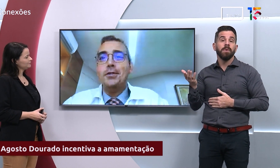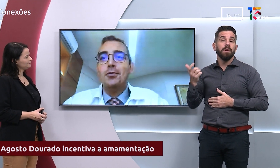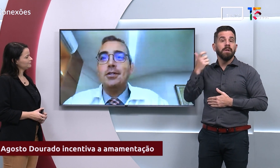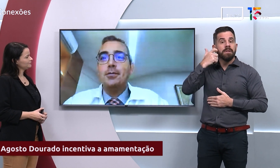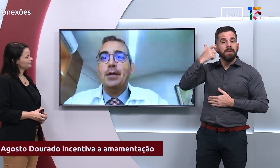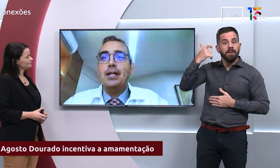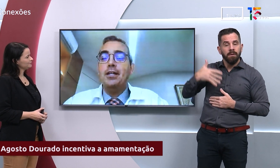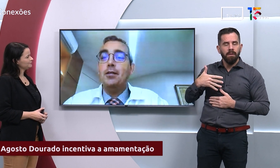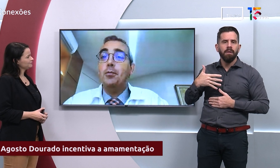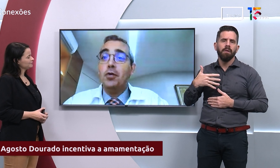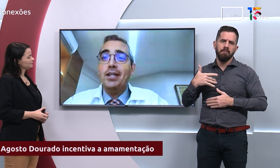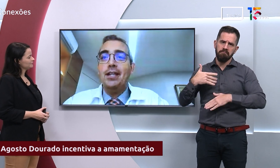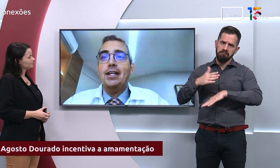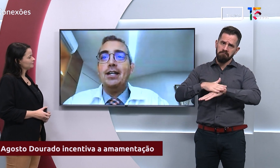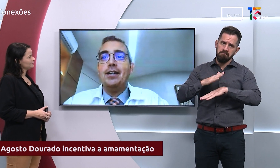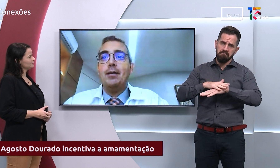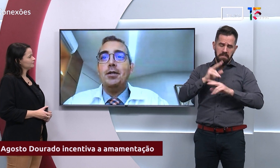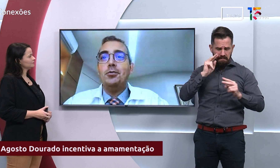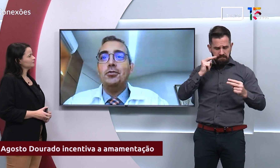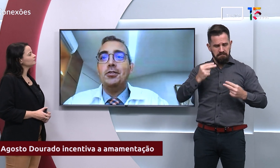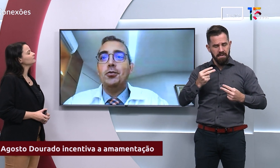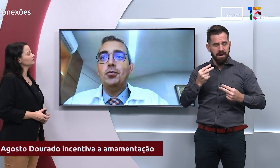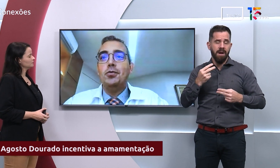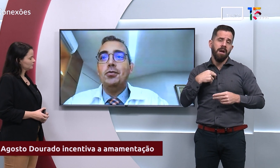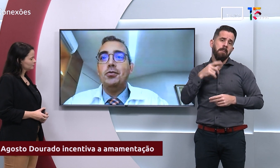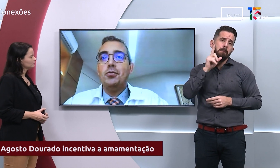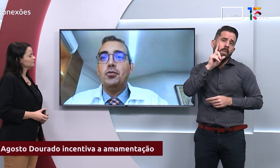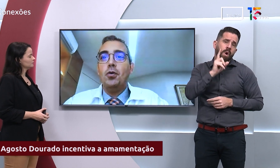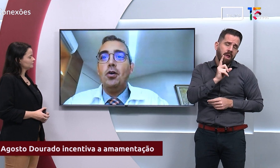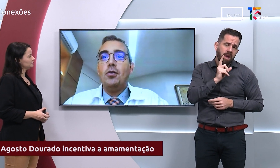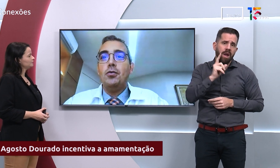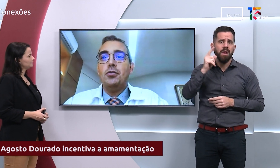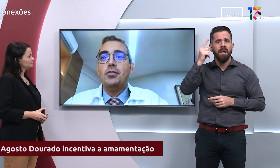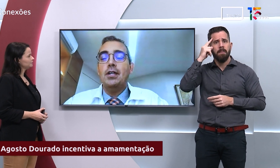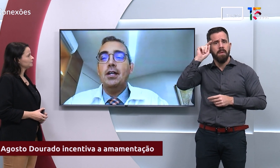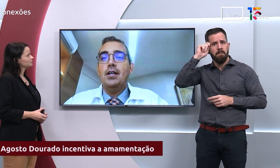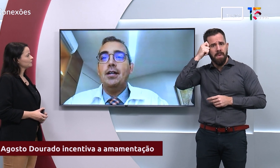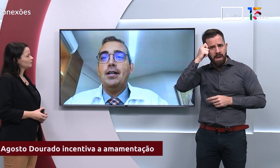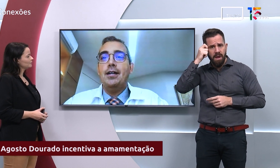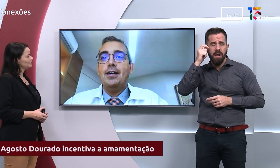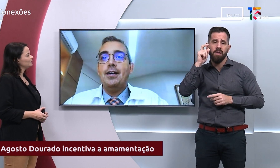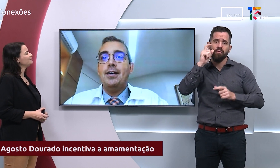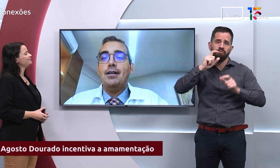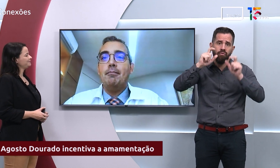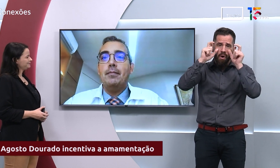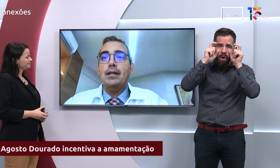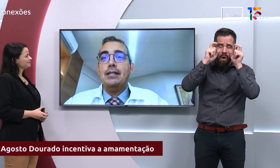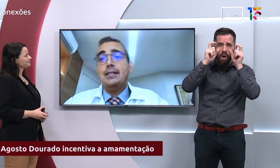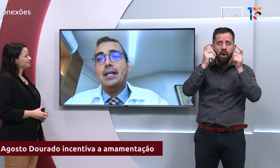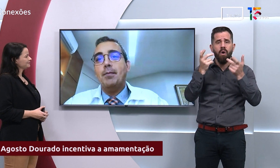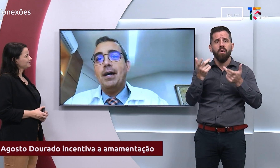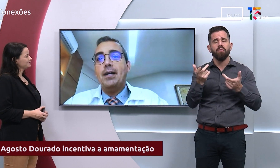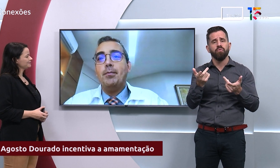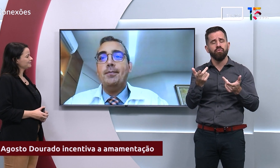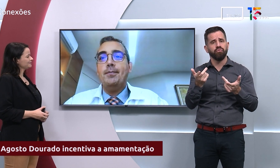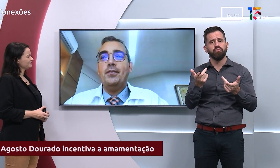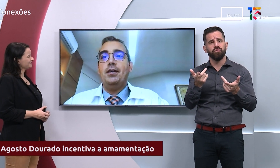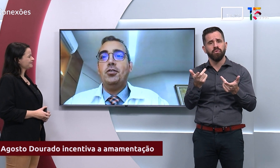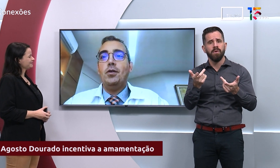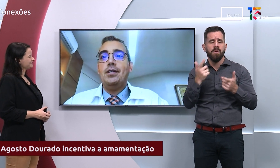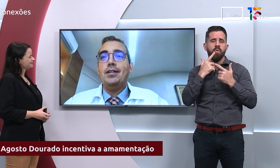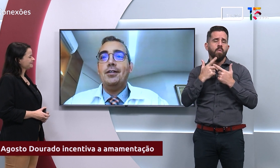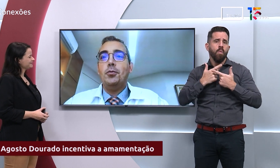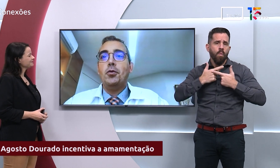Eu me enxergo como uma pessoa de pele morena, cabelos escuros, uso óculos,